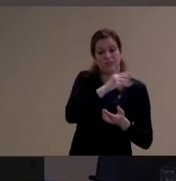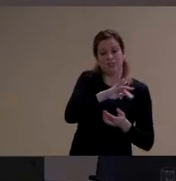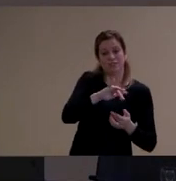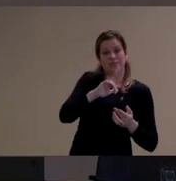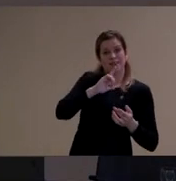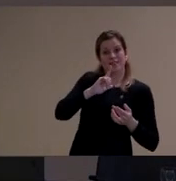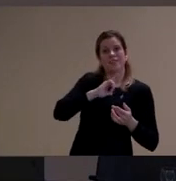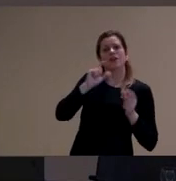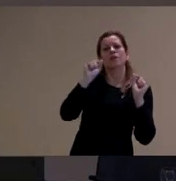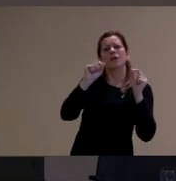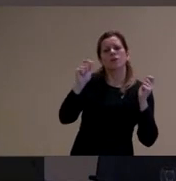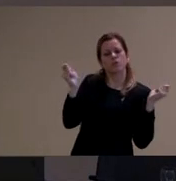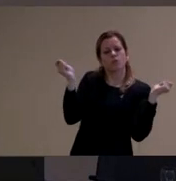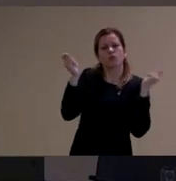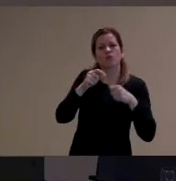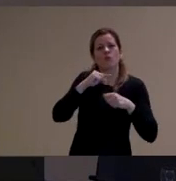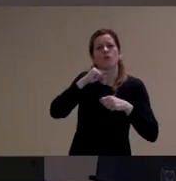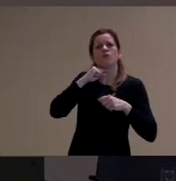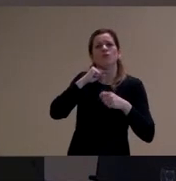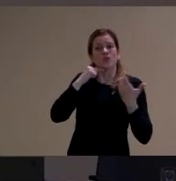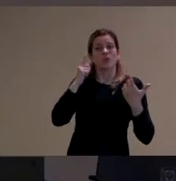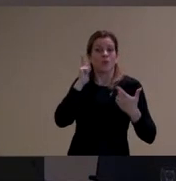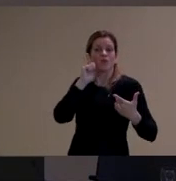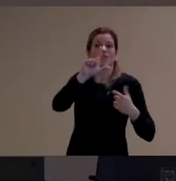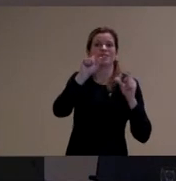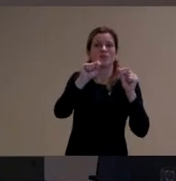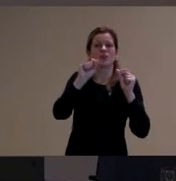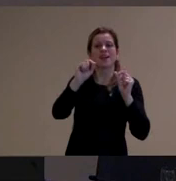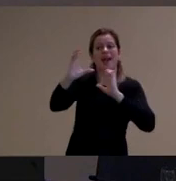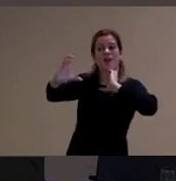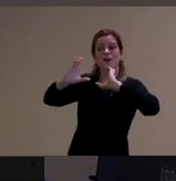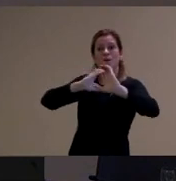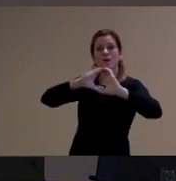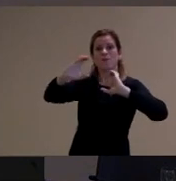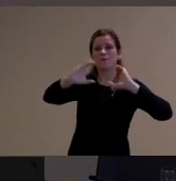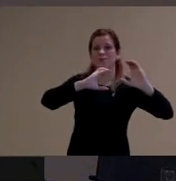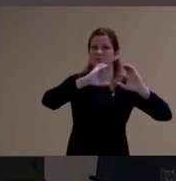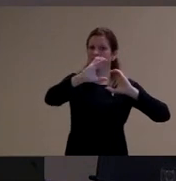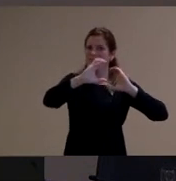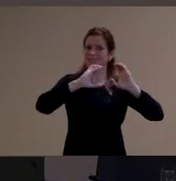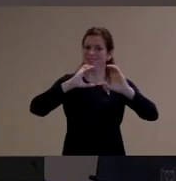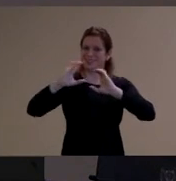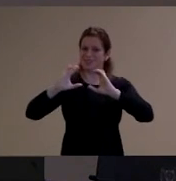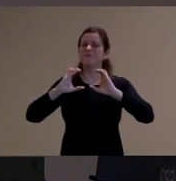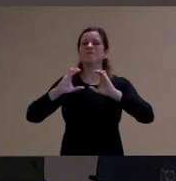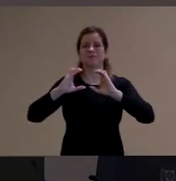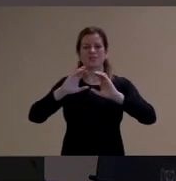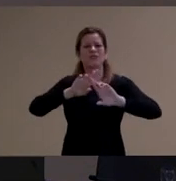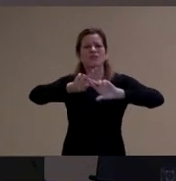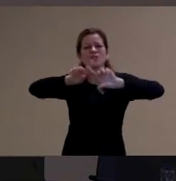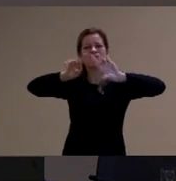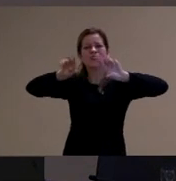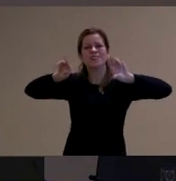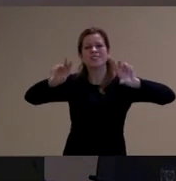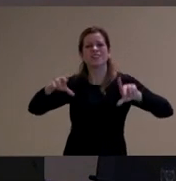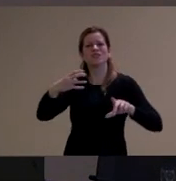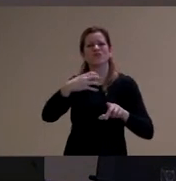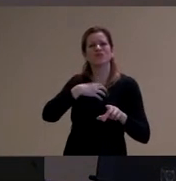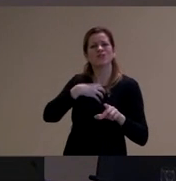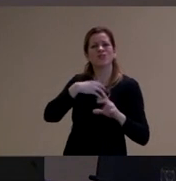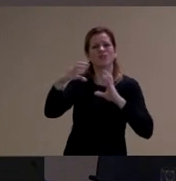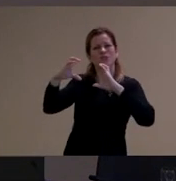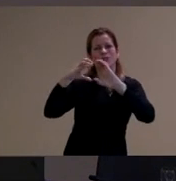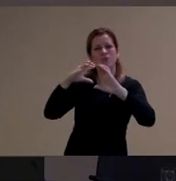tenham no vídeo de comunicar-se com outro independentemente das distâncias e